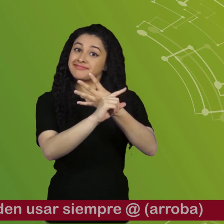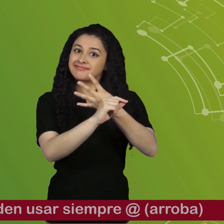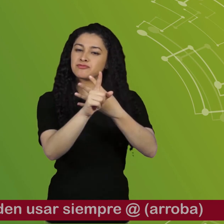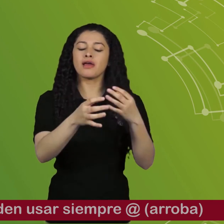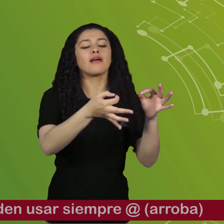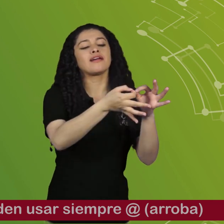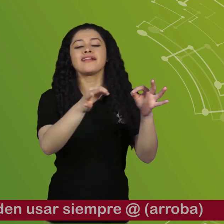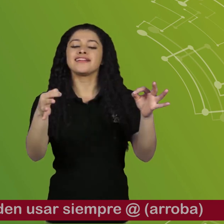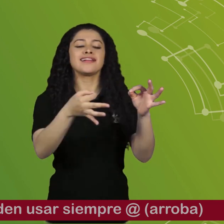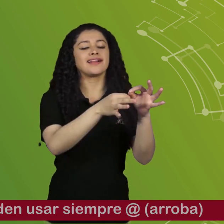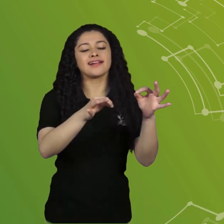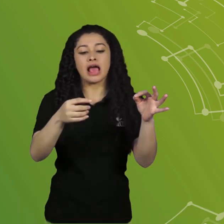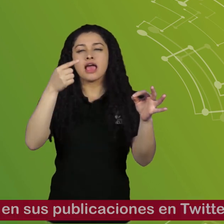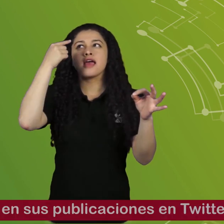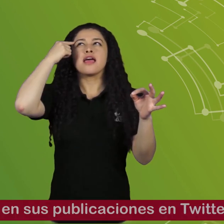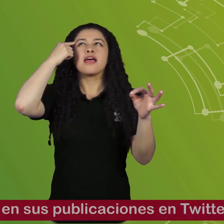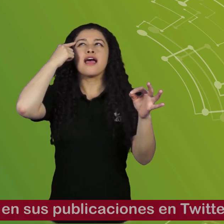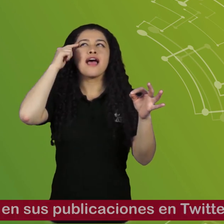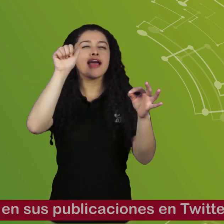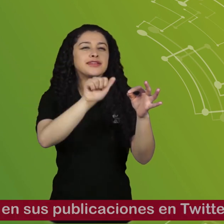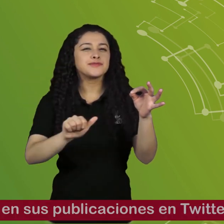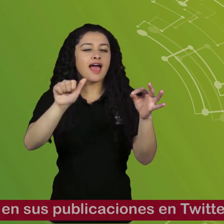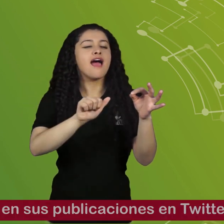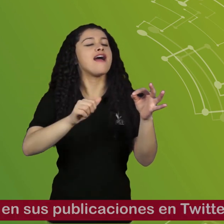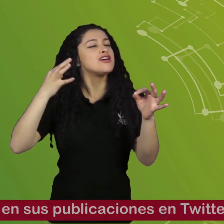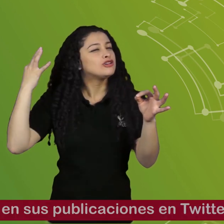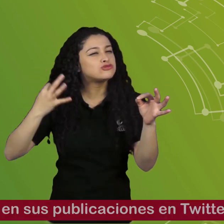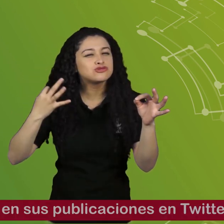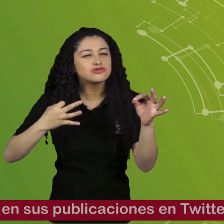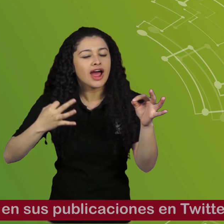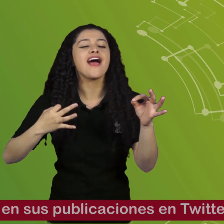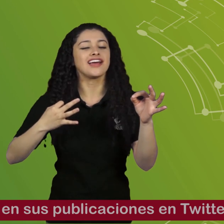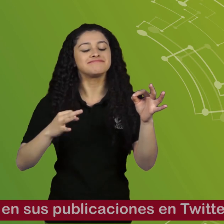arroba al etiquetar en sus publicaciones en Twitter.